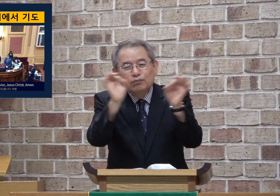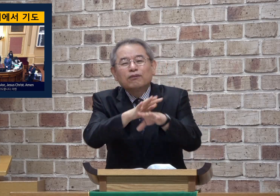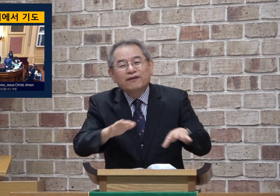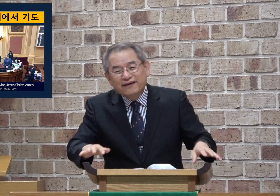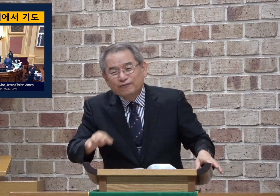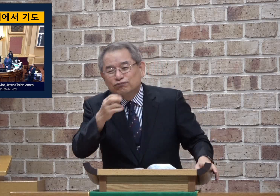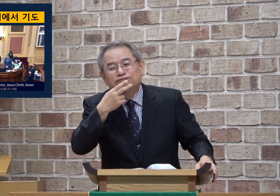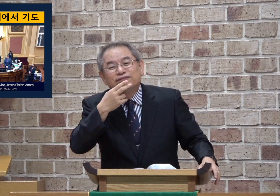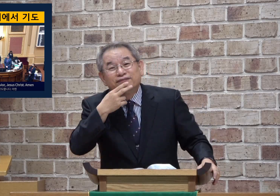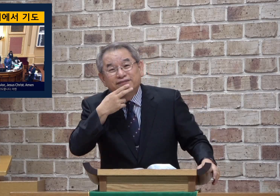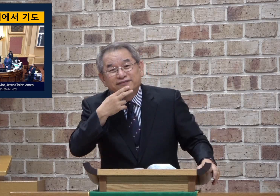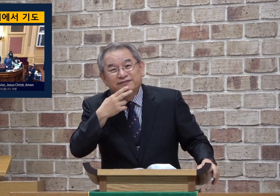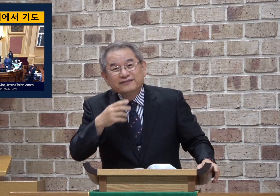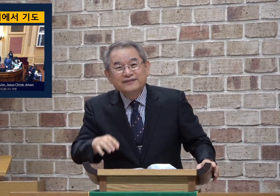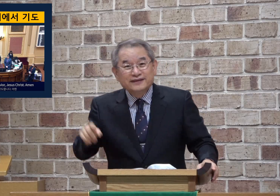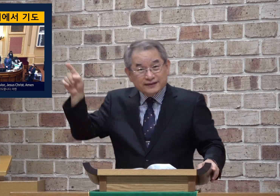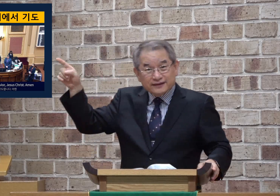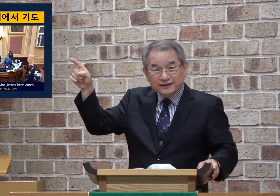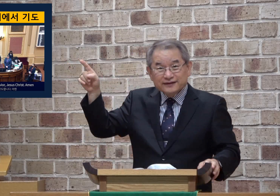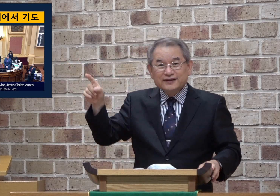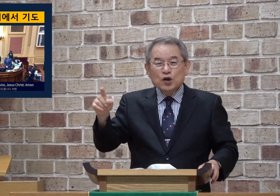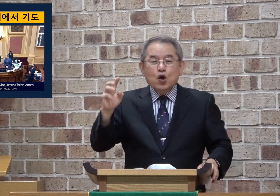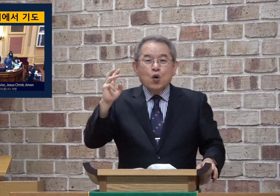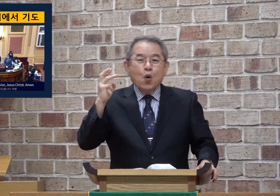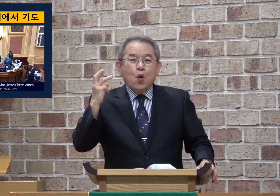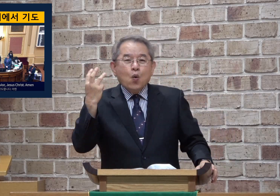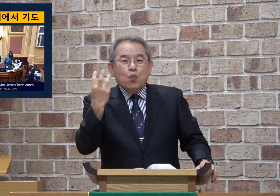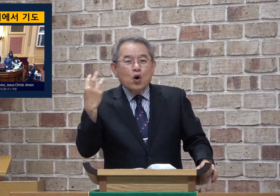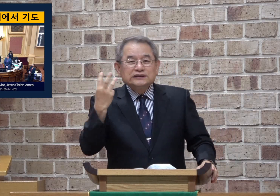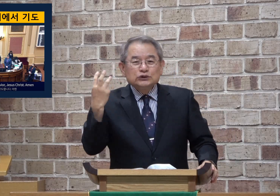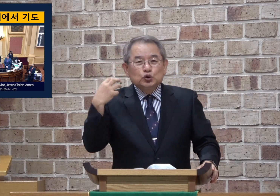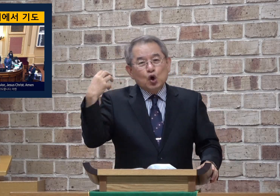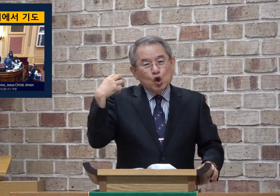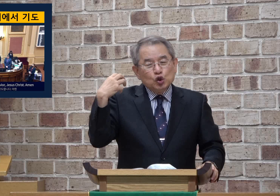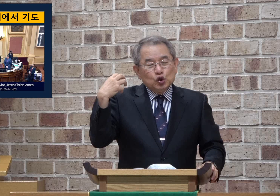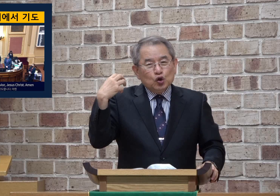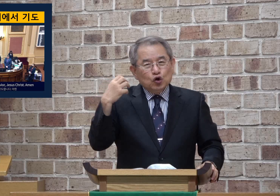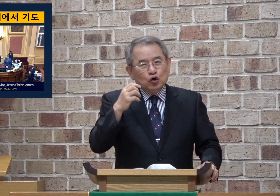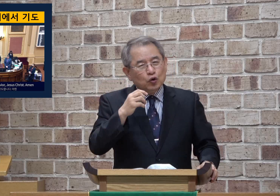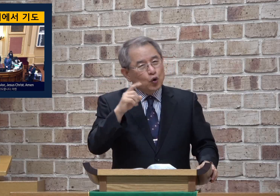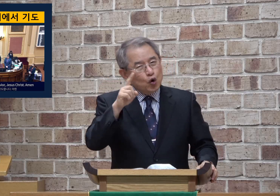예전에 초창기에는 한두 번 그런 적은 있었던 것 같습니다. 그러나 요즘 우리나라에는 그런 모습은 볼 수 없습니다.